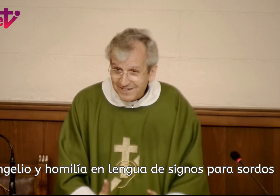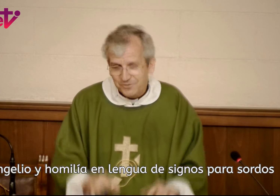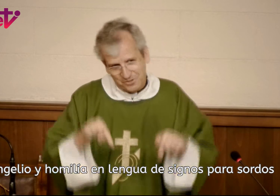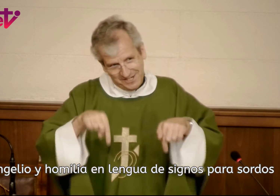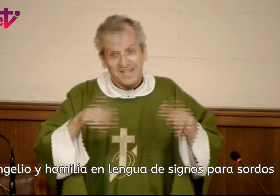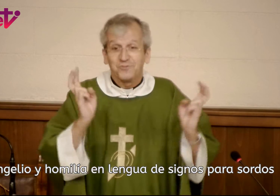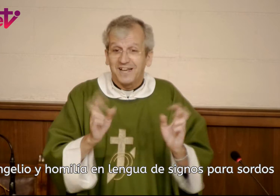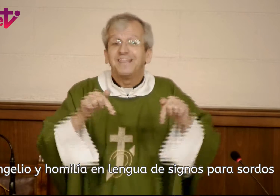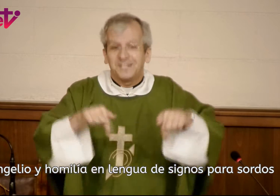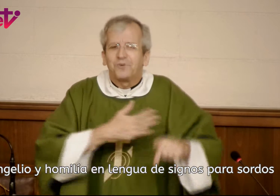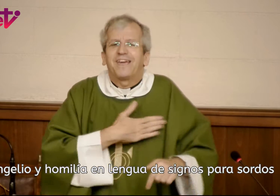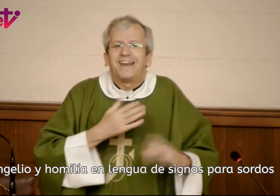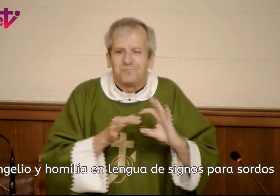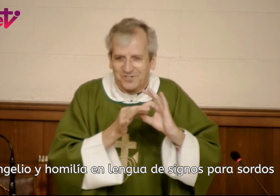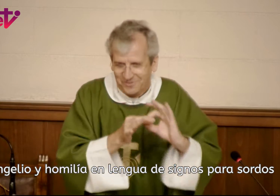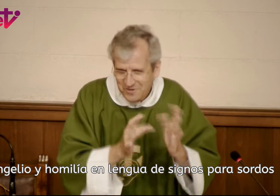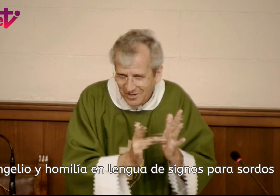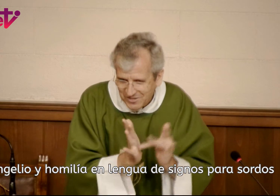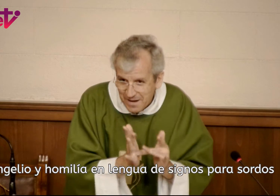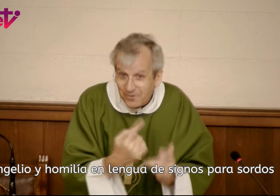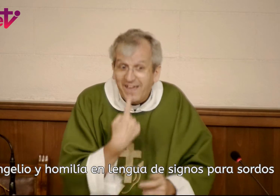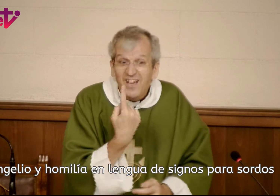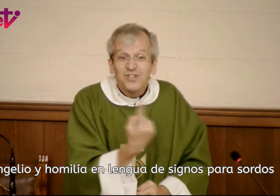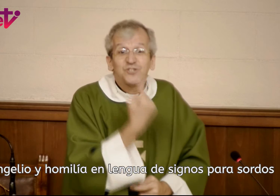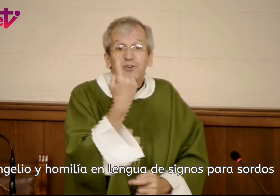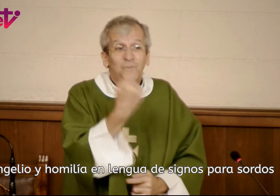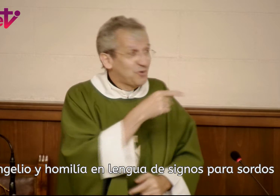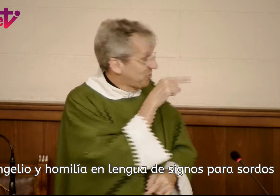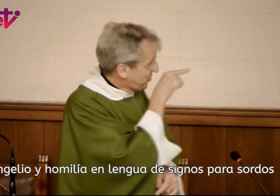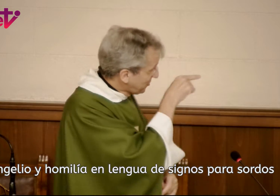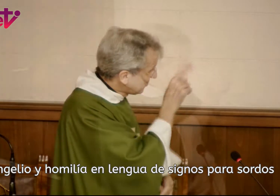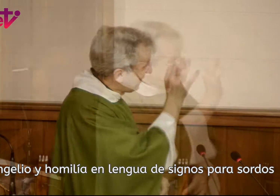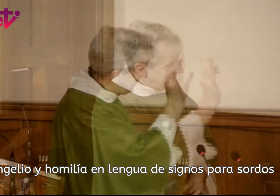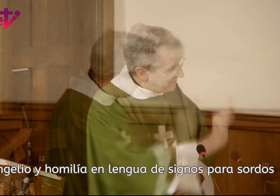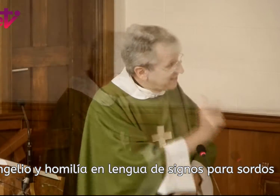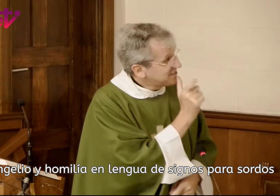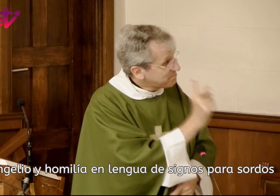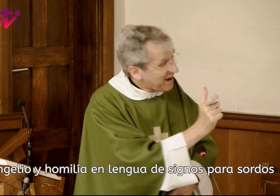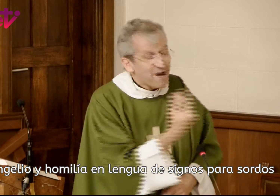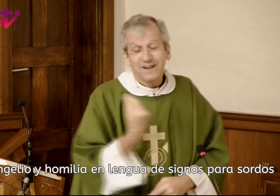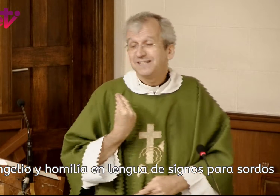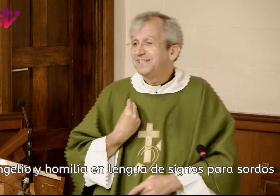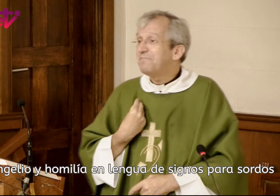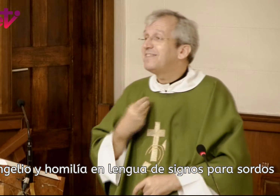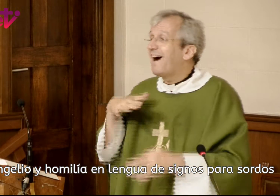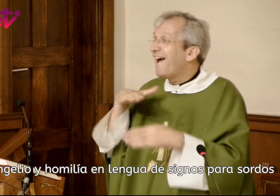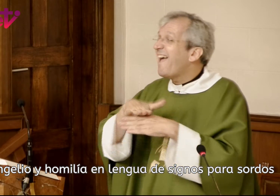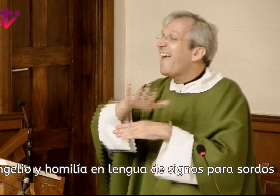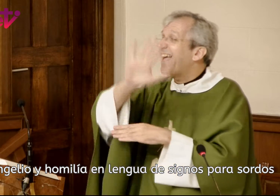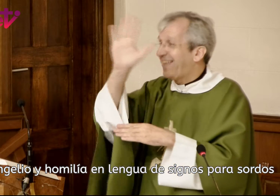No, si estamos aquí es porque queremos unirnos a Él, porque solo tú tienes palabras de vida